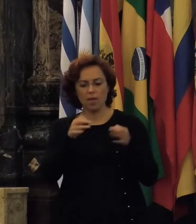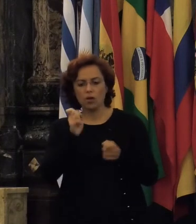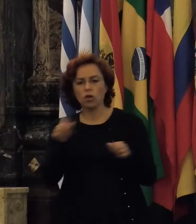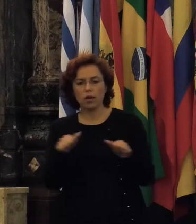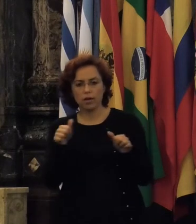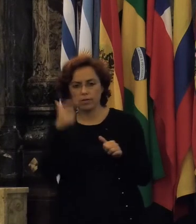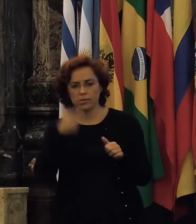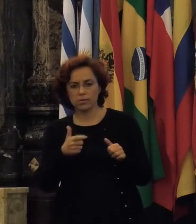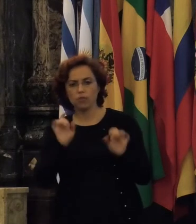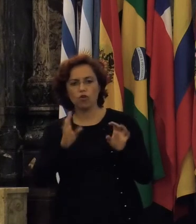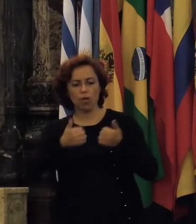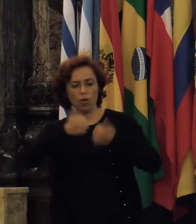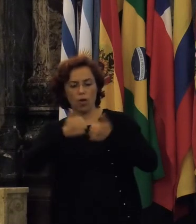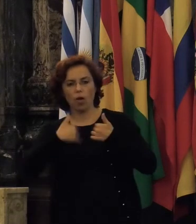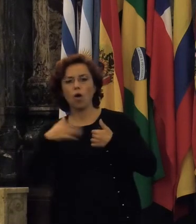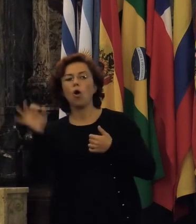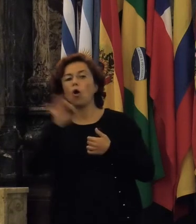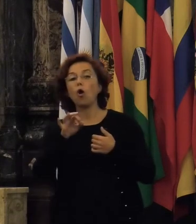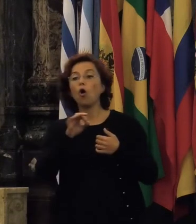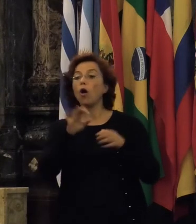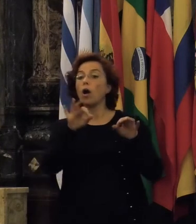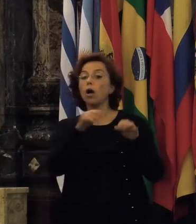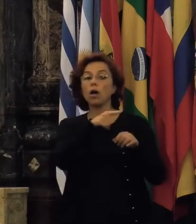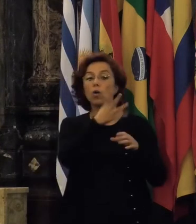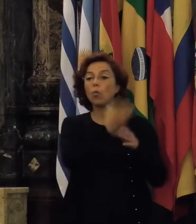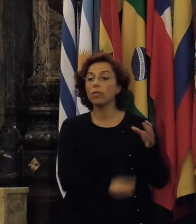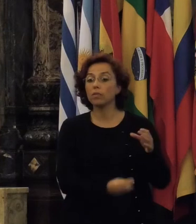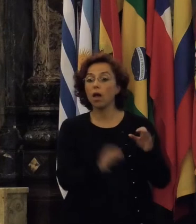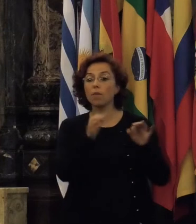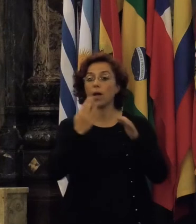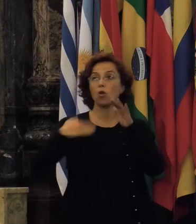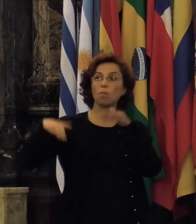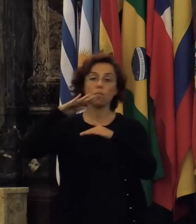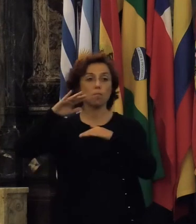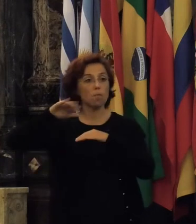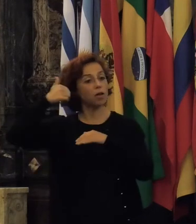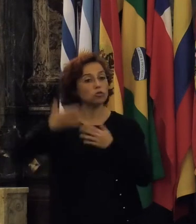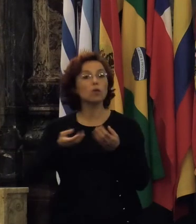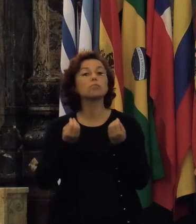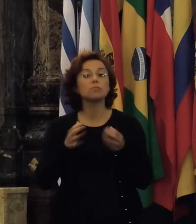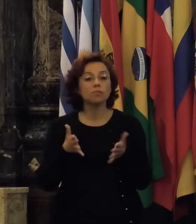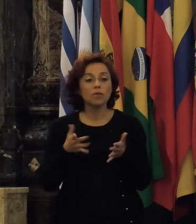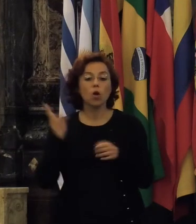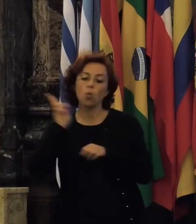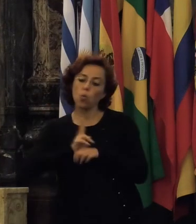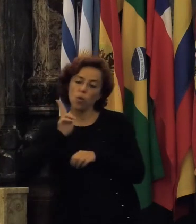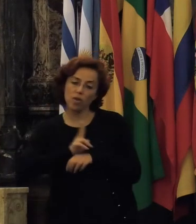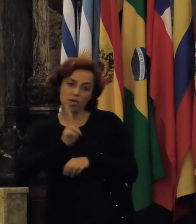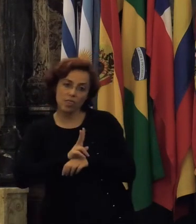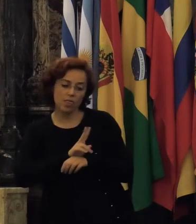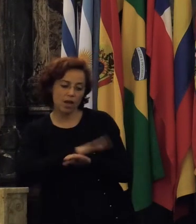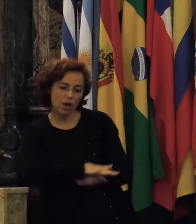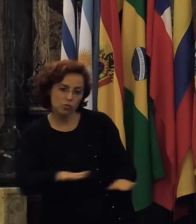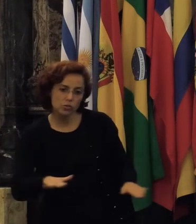¿Solo el hermano es rival? ¿Qué pasa con el rival cuando no está? ¿Qué pasa con los hermanos más grandes? Que cuidan y protegen tanto a los